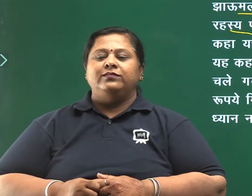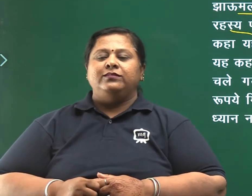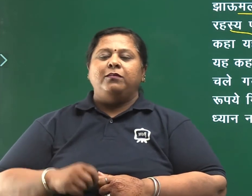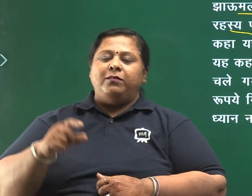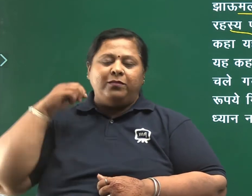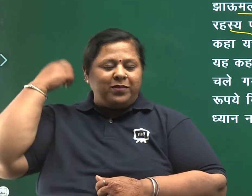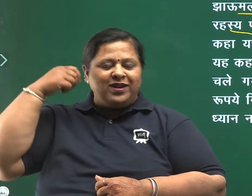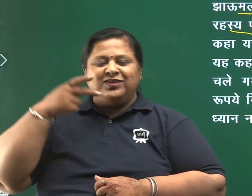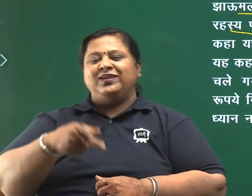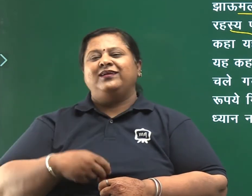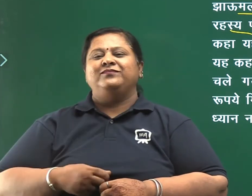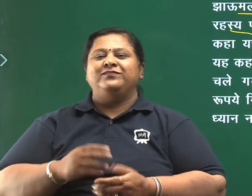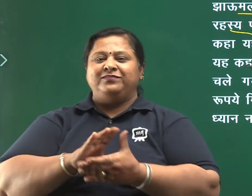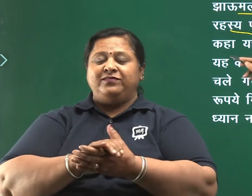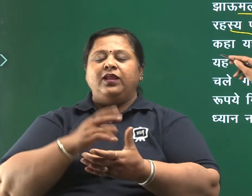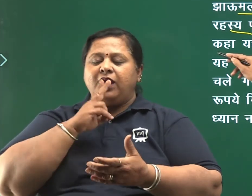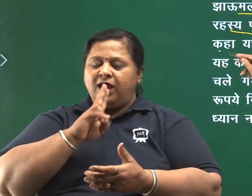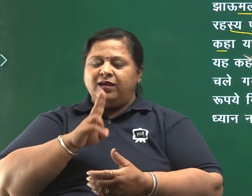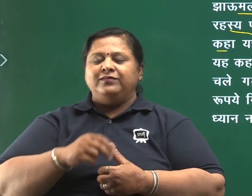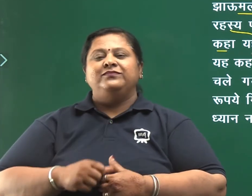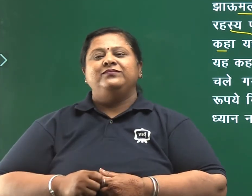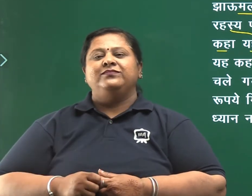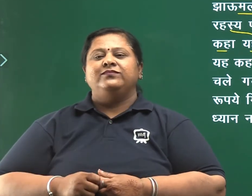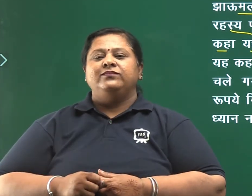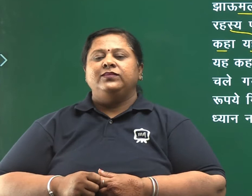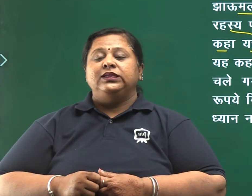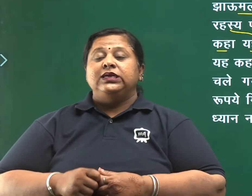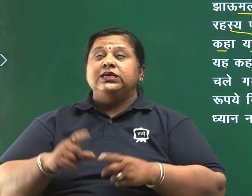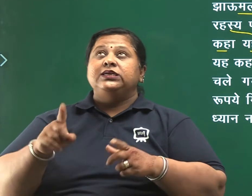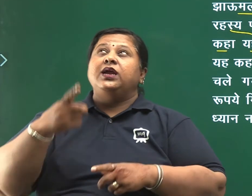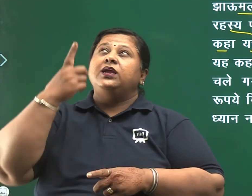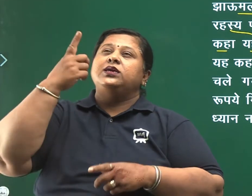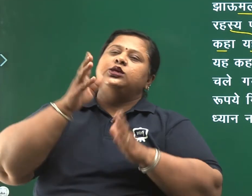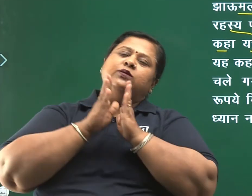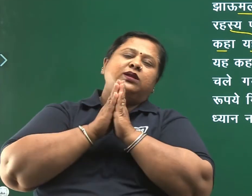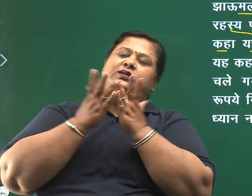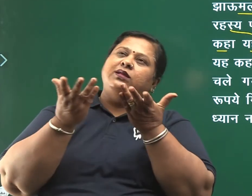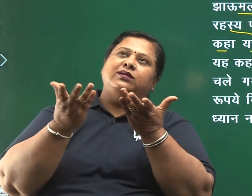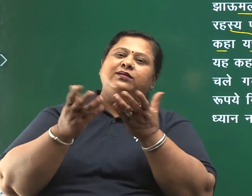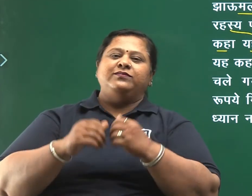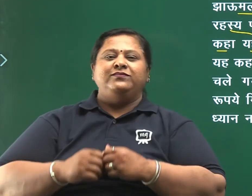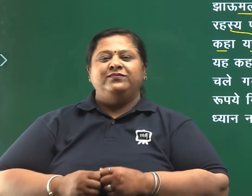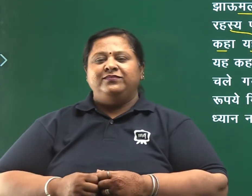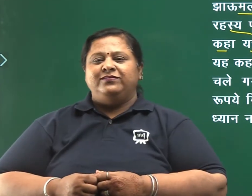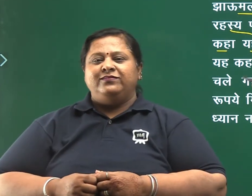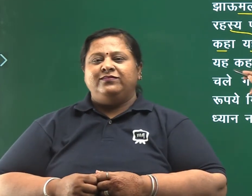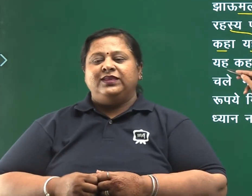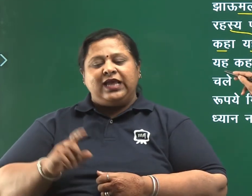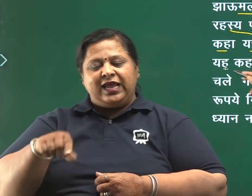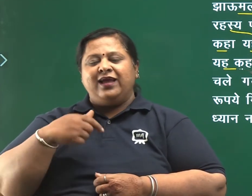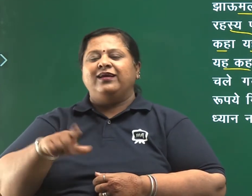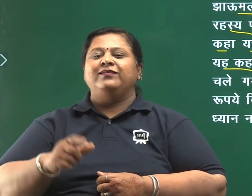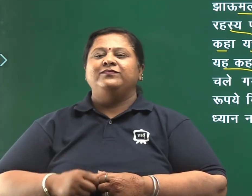पंडित जी ने कहा, यह ईश्वर ही जानते हैं। यह